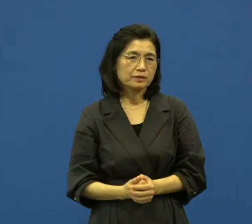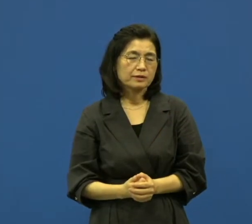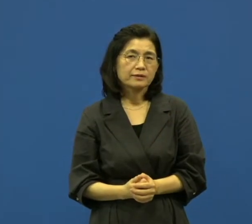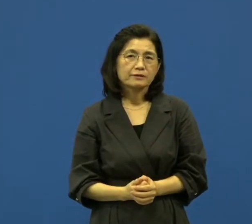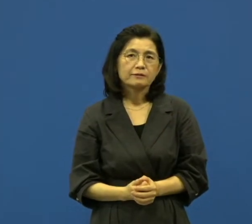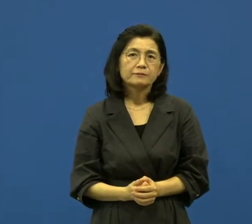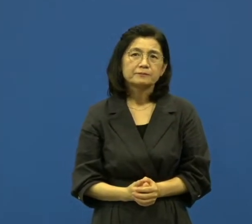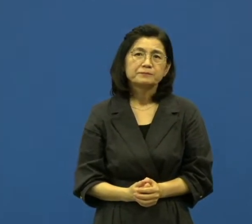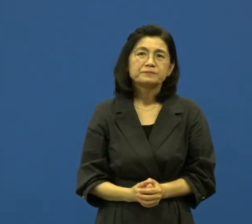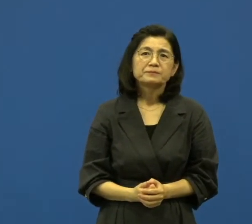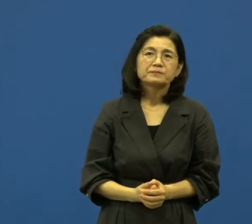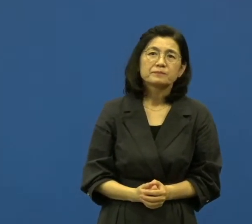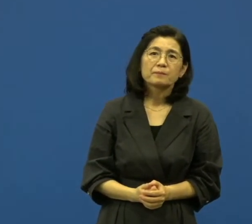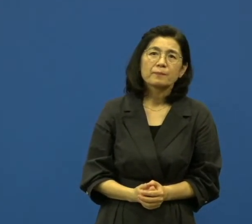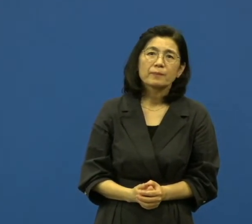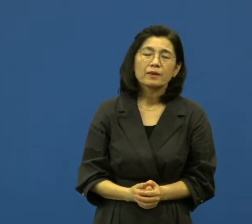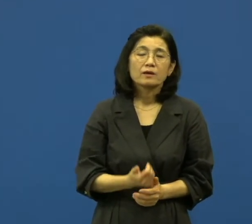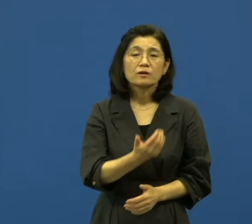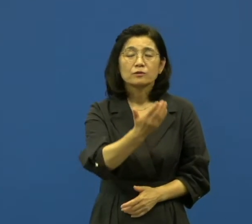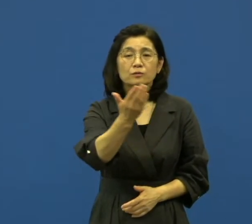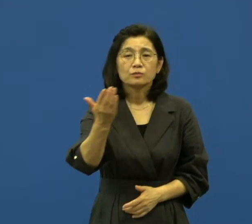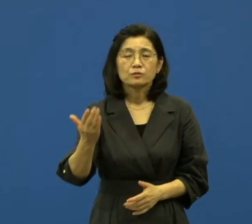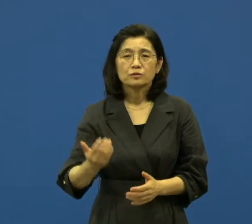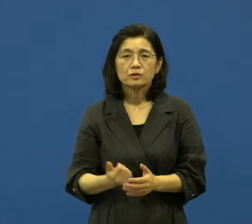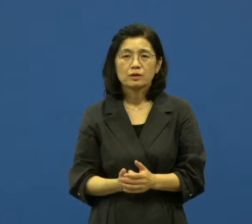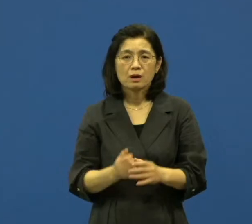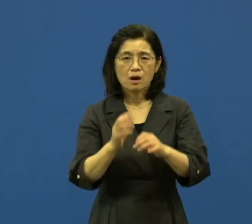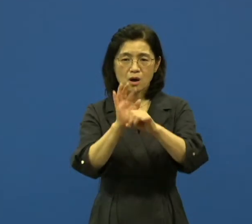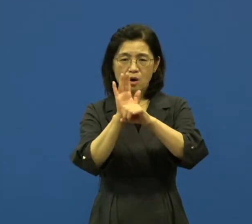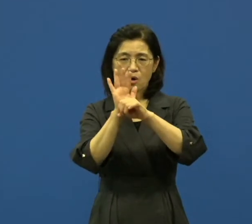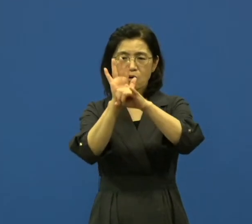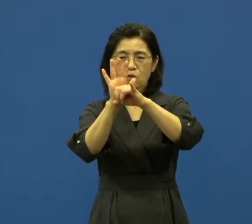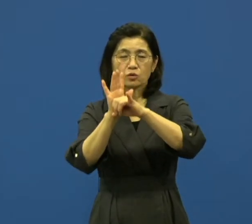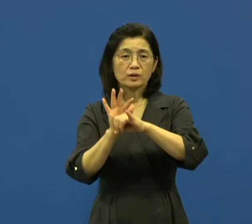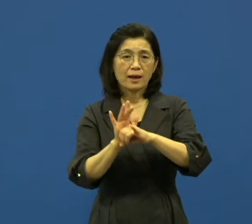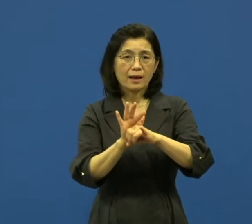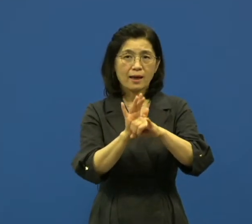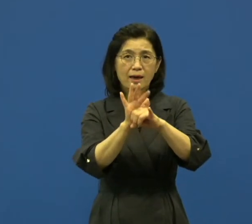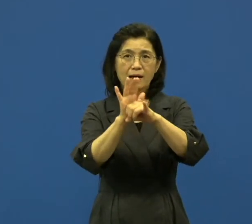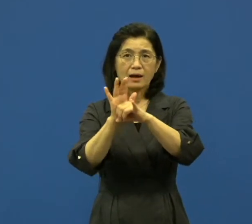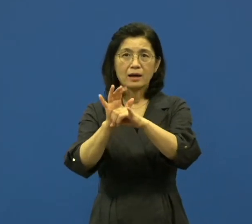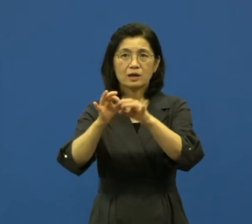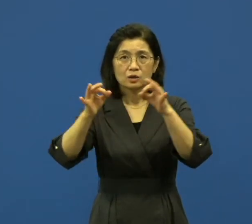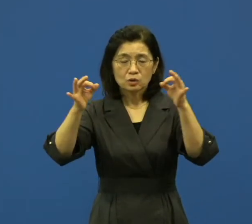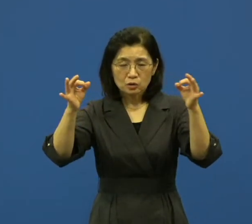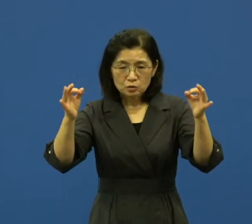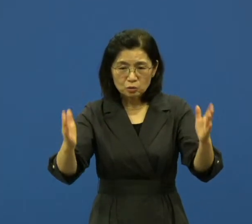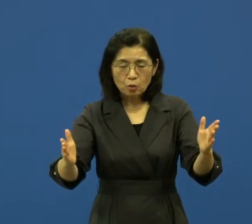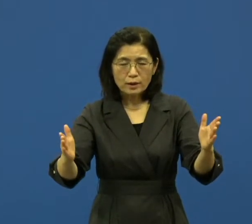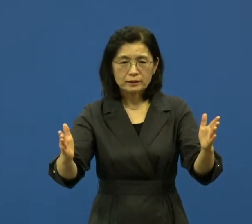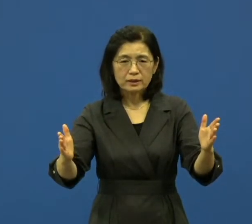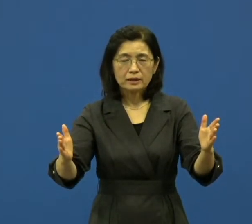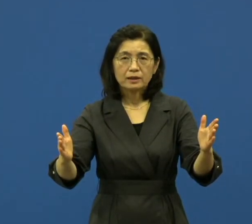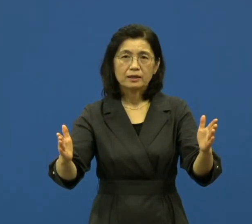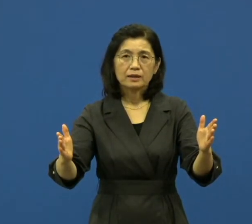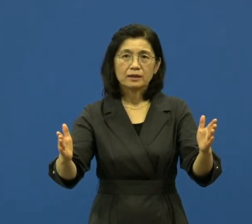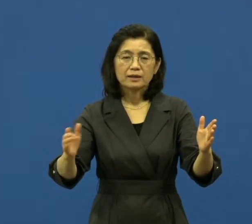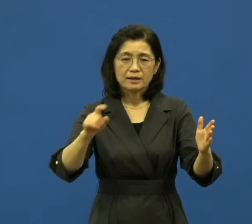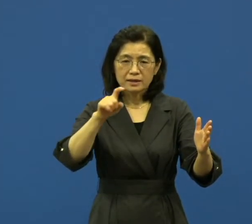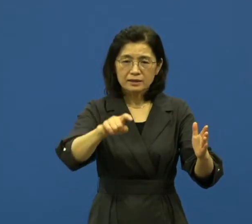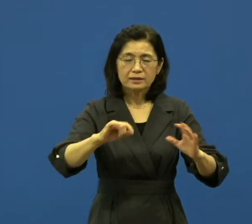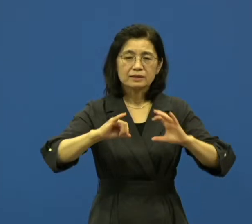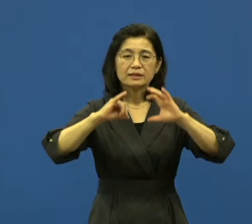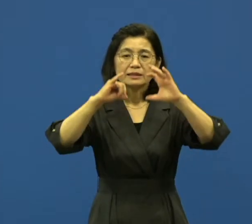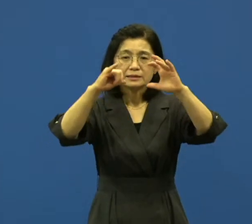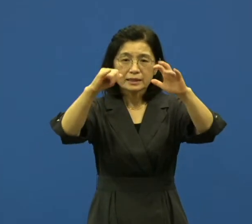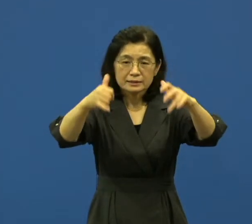때문에. 여러분 이 코로나 팬데믹은 이 세상에 우리가 붙들 수 있는 것은 아무것도